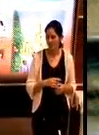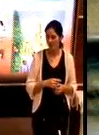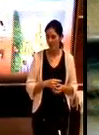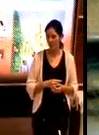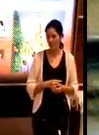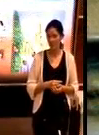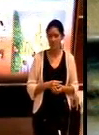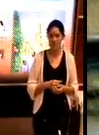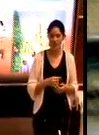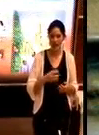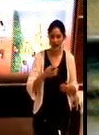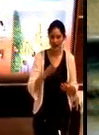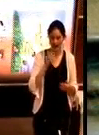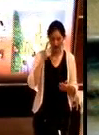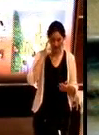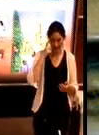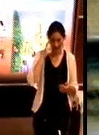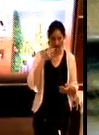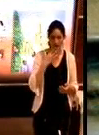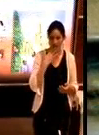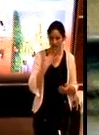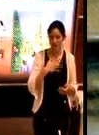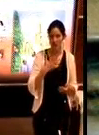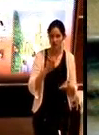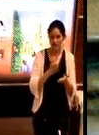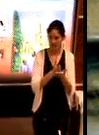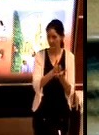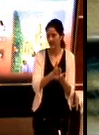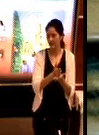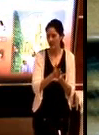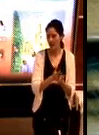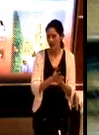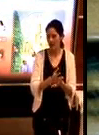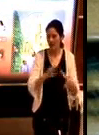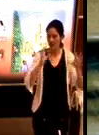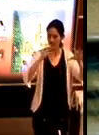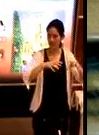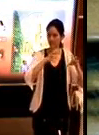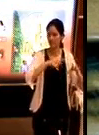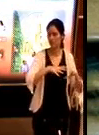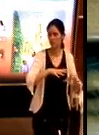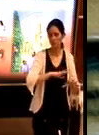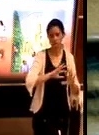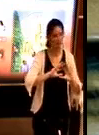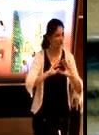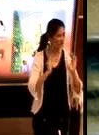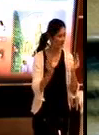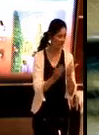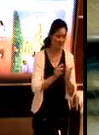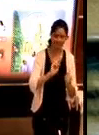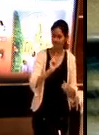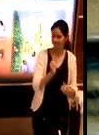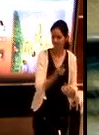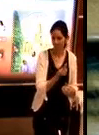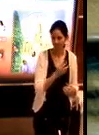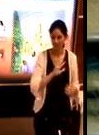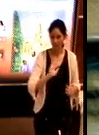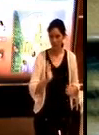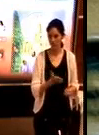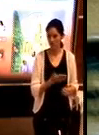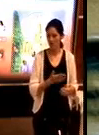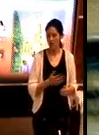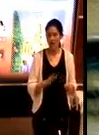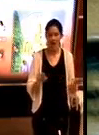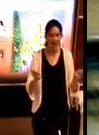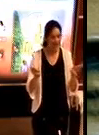entendieron hasta que vino el diluvio y se los llevó a todos. Así será también la venida del Hijo del Hombre,